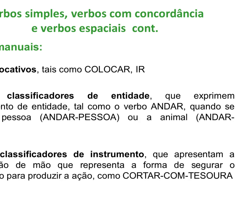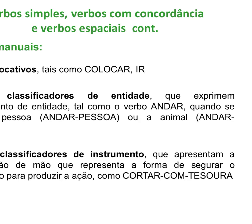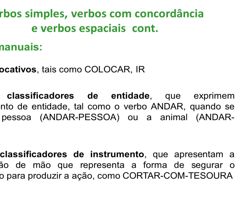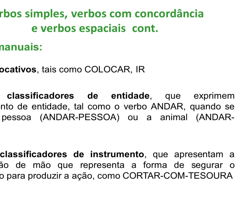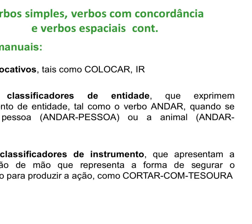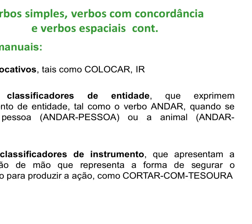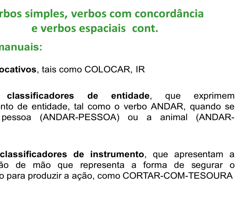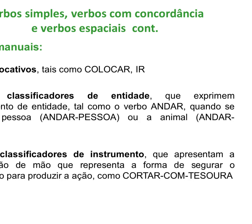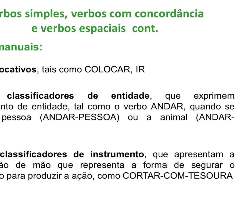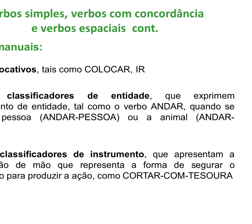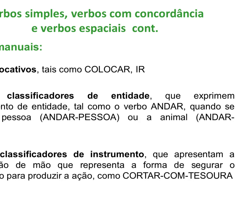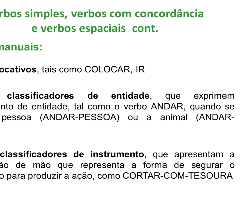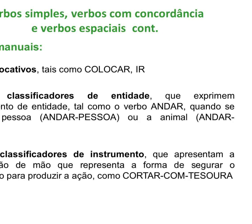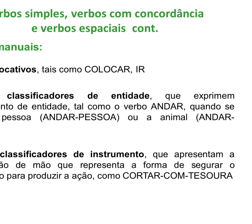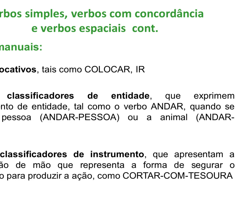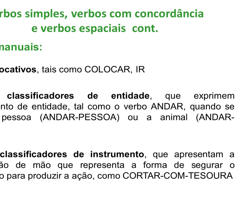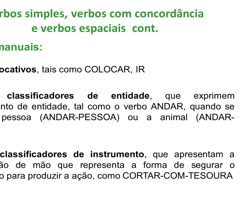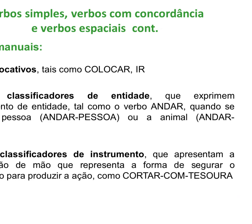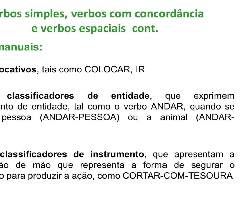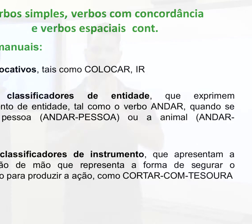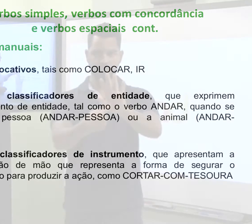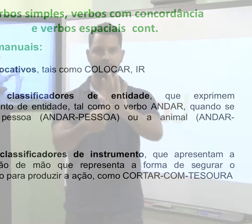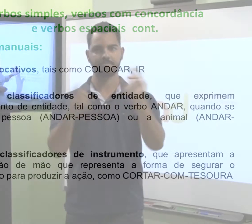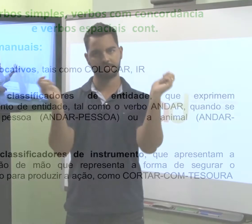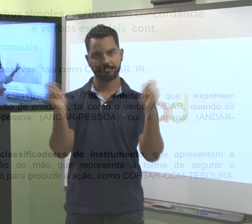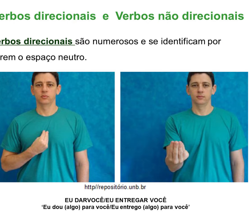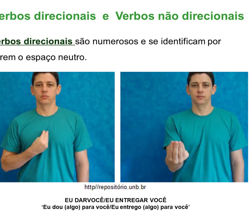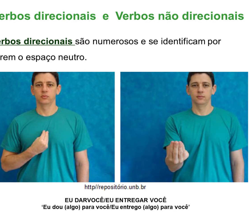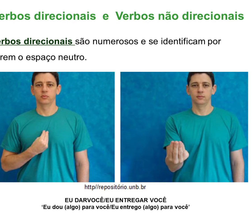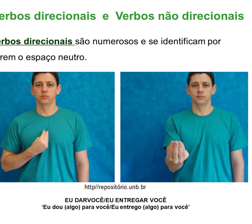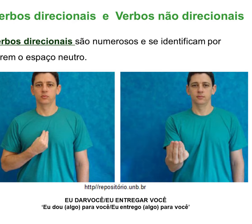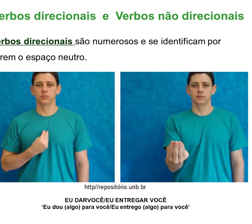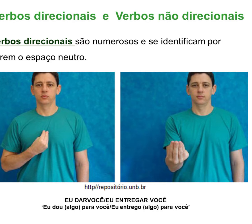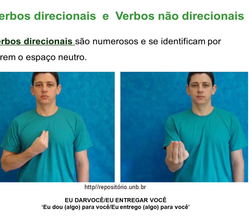exemplos que poderia estar sendo citado aqui.